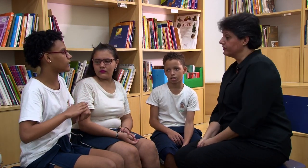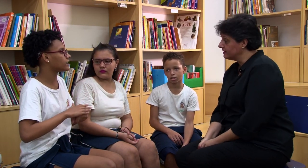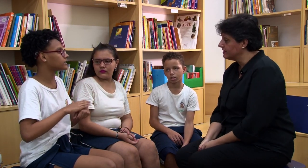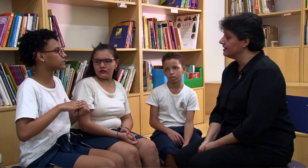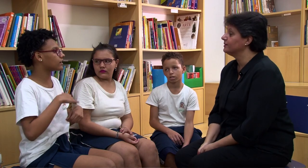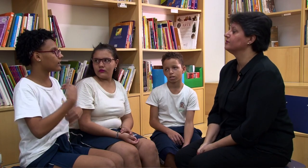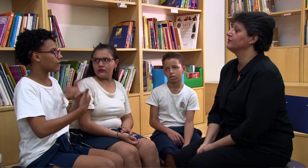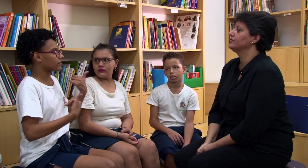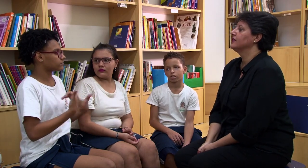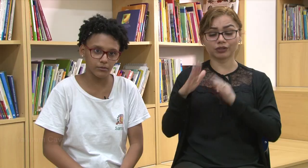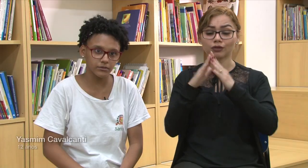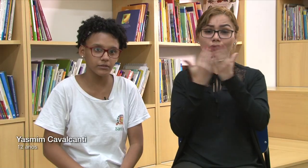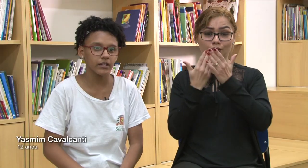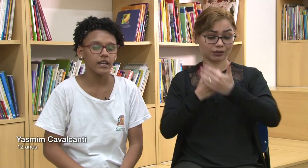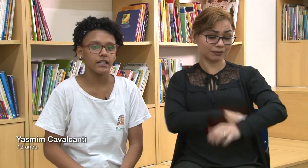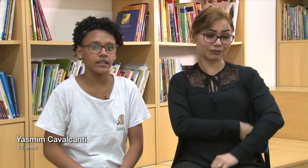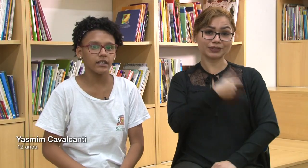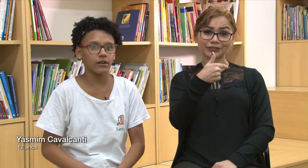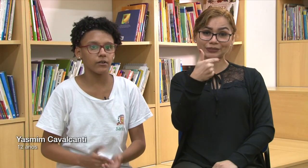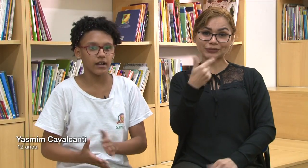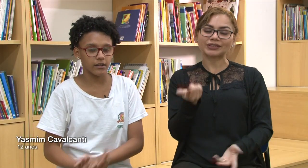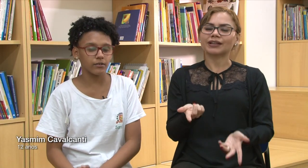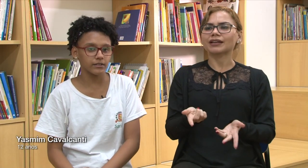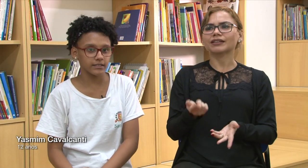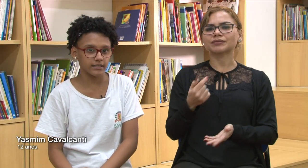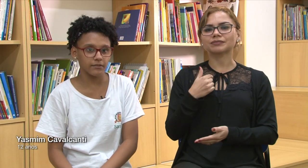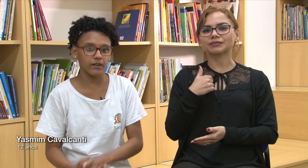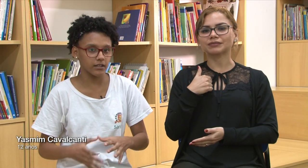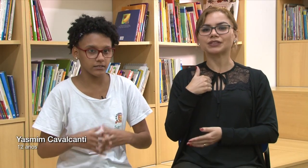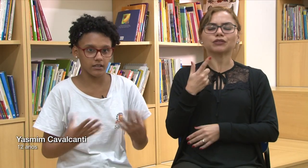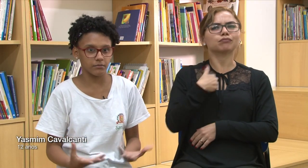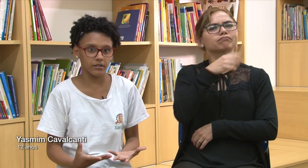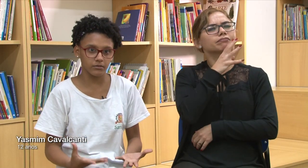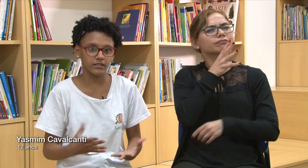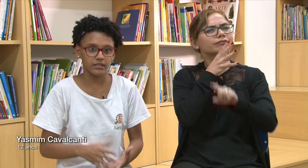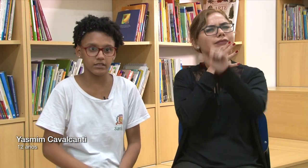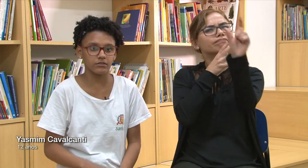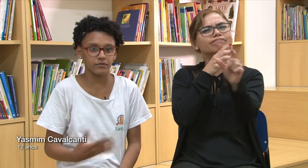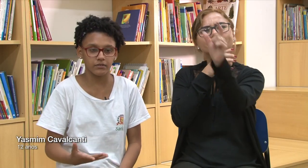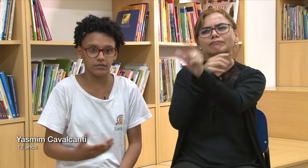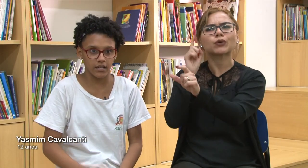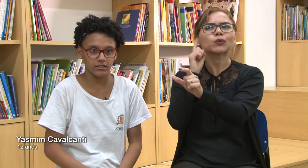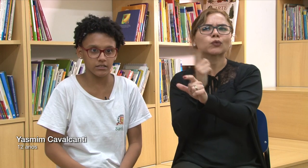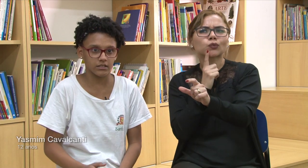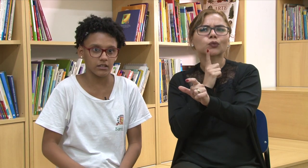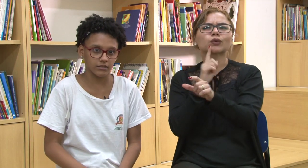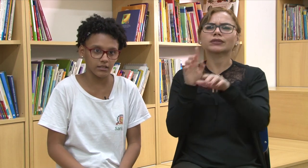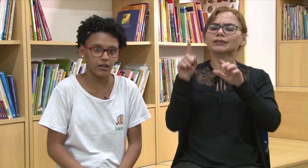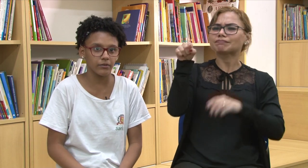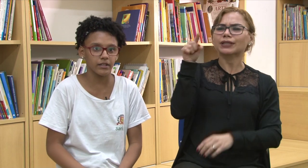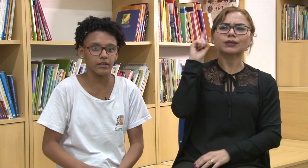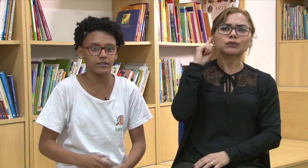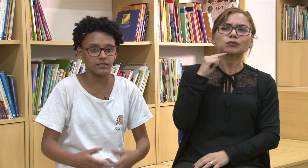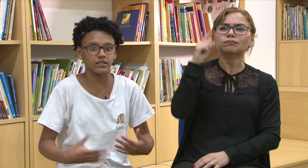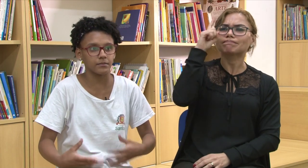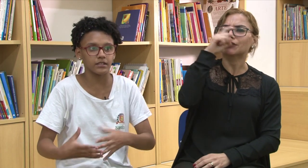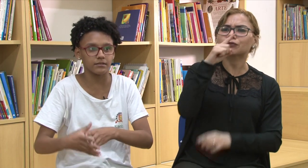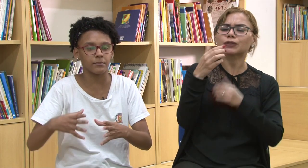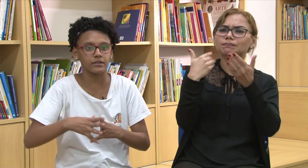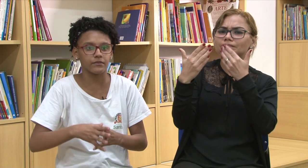para a escola Pedro II e eu conheci vários amigos que tinham dificuldade de audição e eu decidi aprender isso para poder